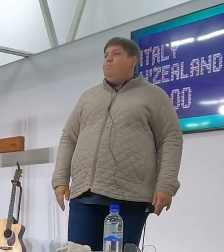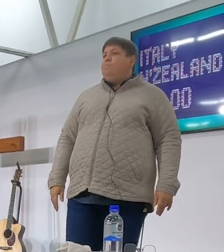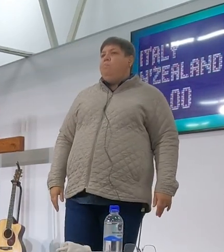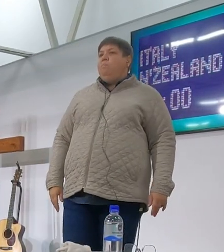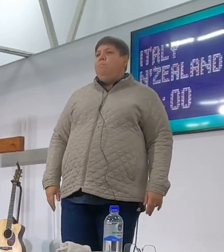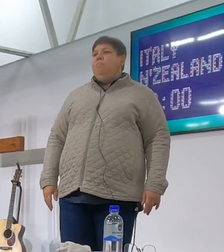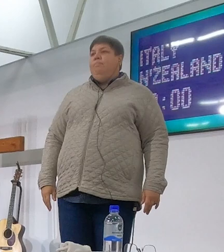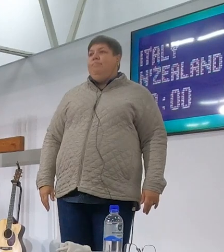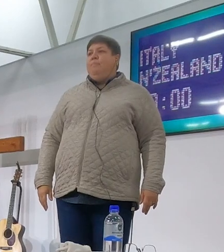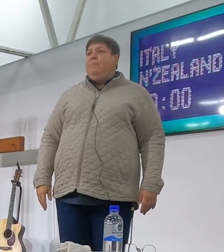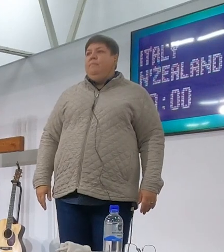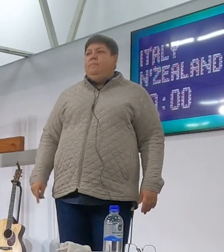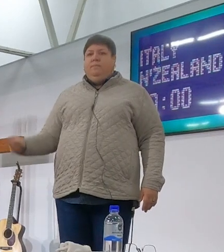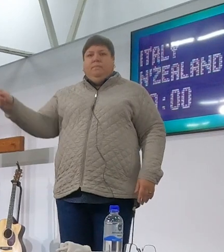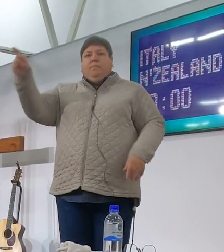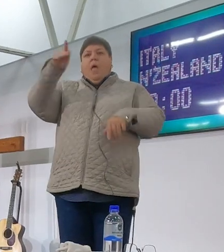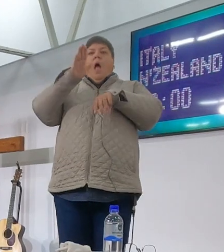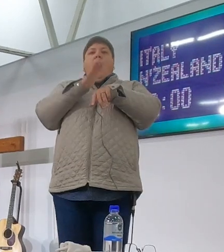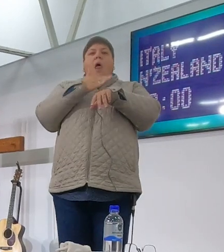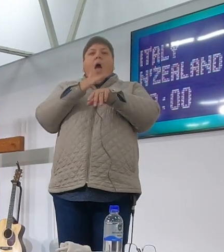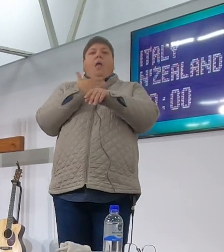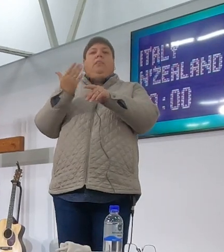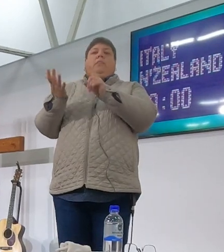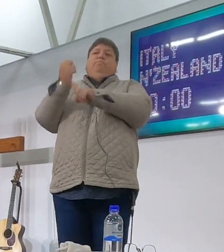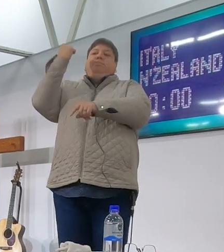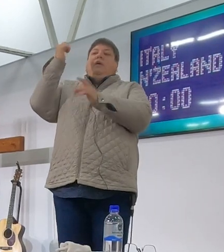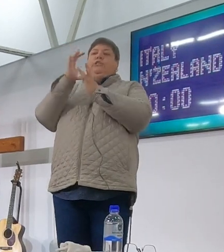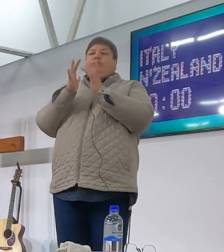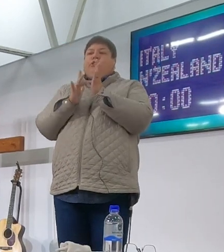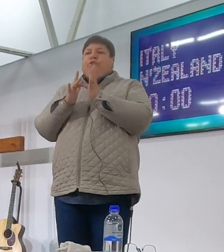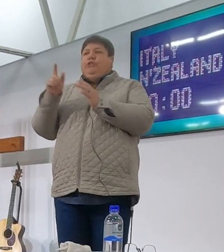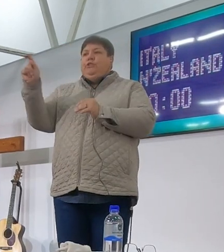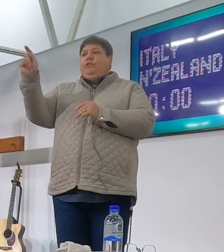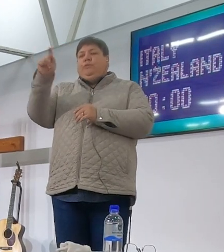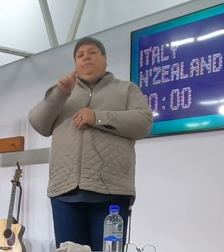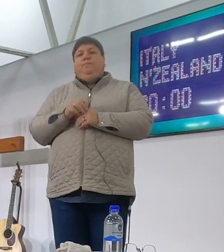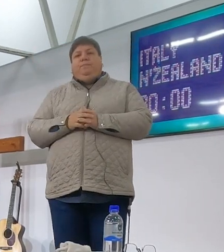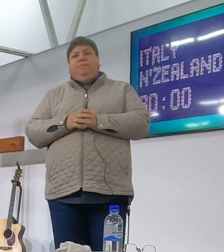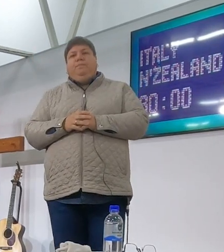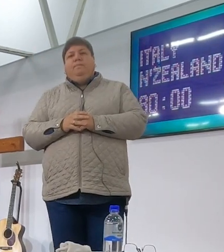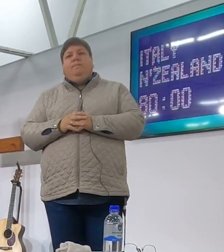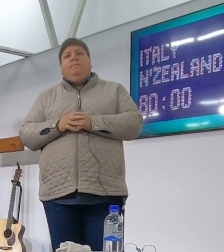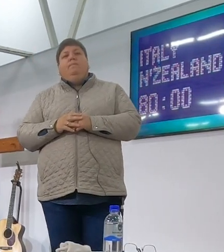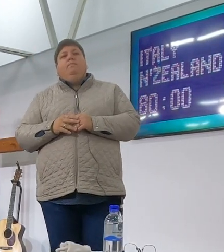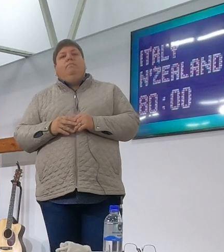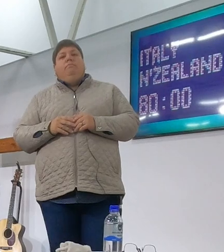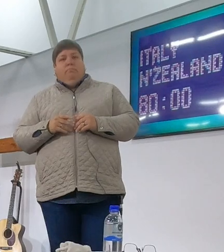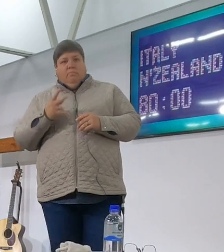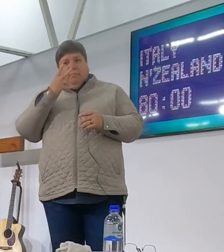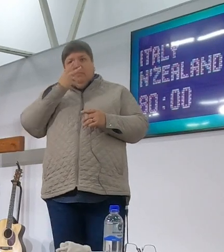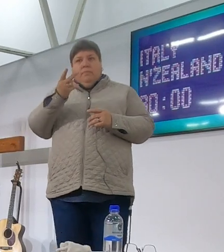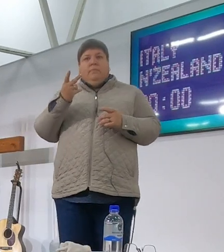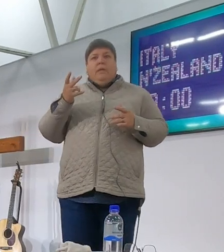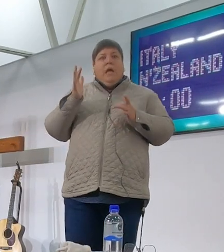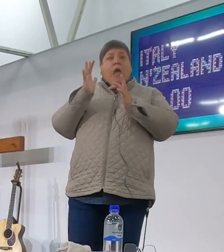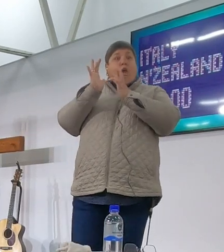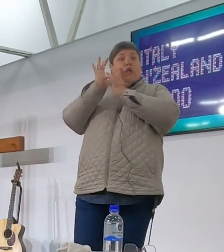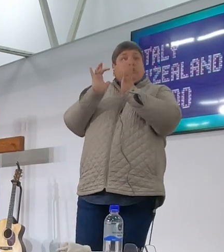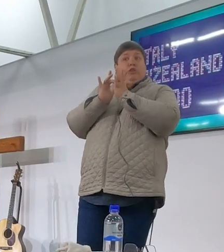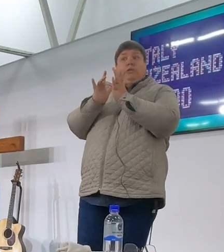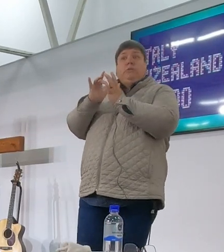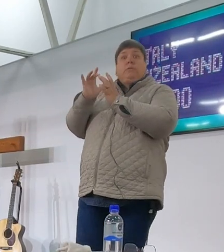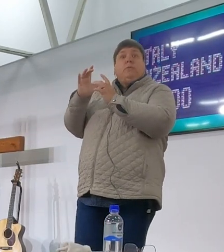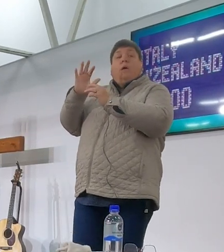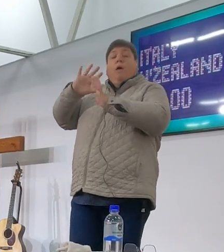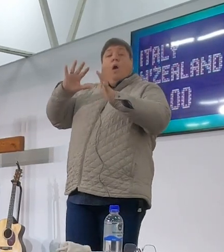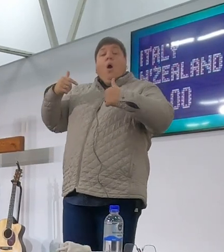Dit is ons kans, ouens. Dis ons kans. Ons kans om volwassenes vir die Here te wen, raak baie kleiner.